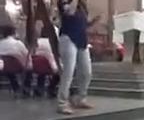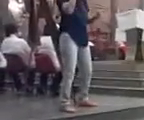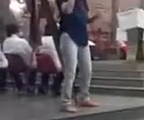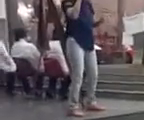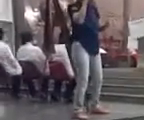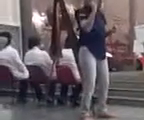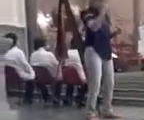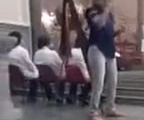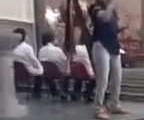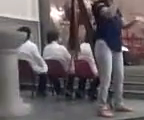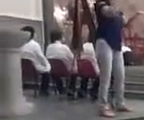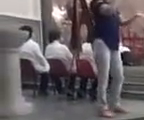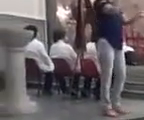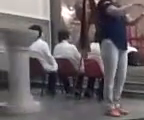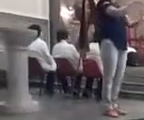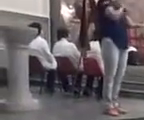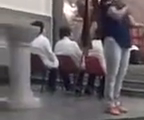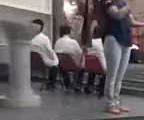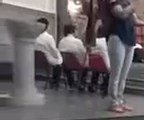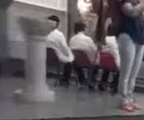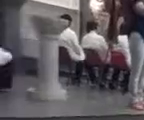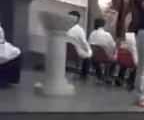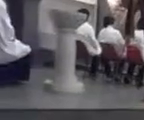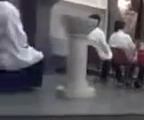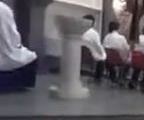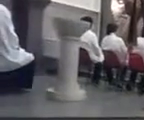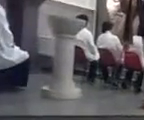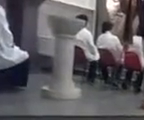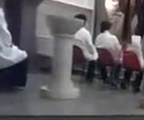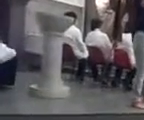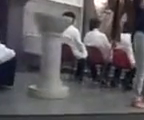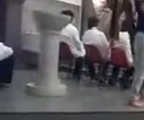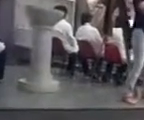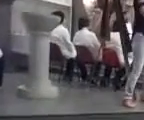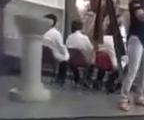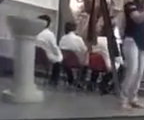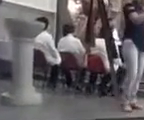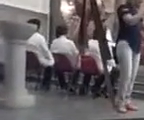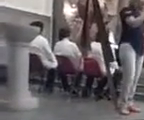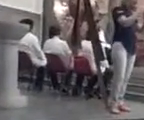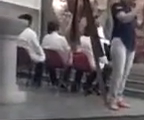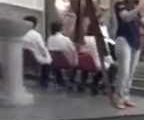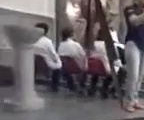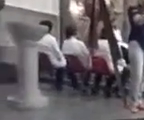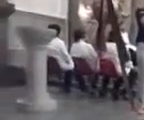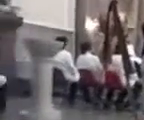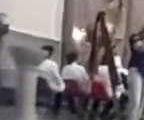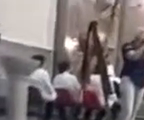caminhos são aqueles que estão